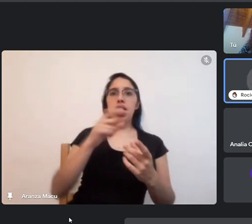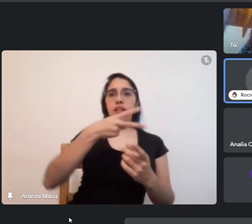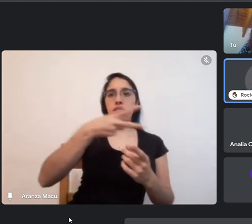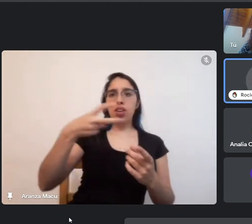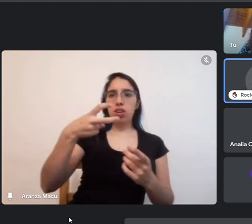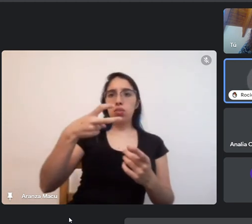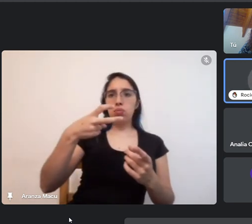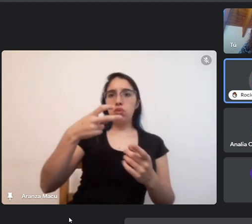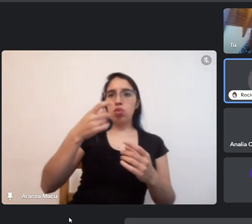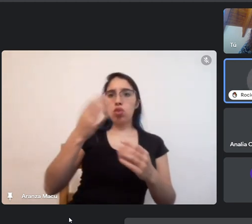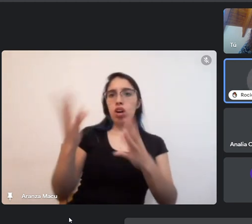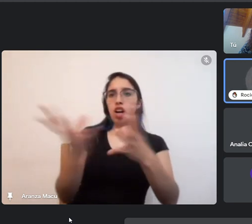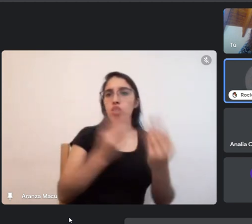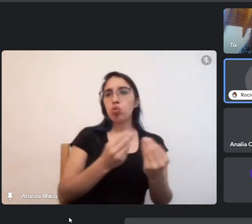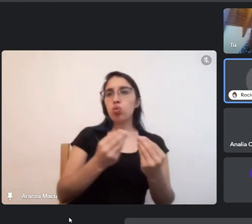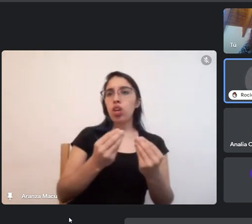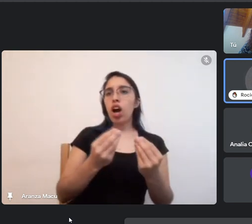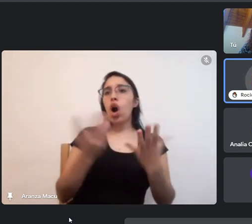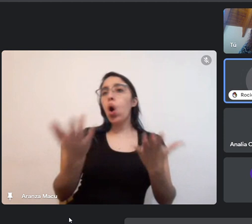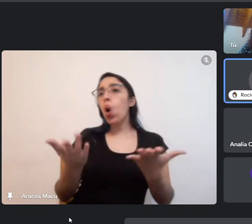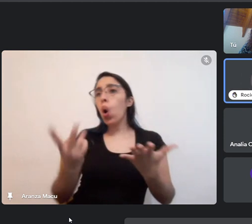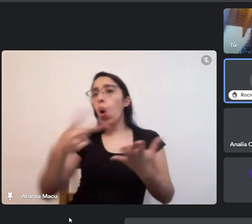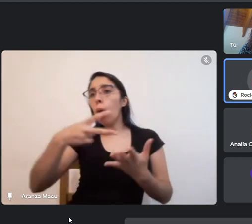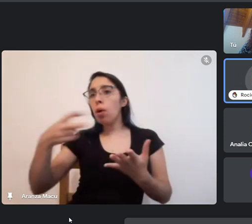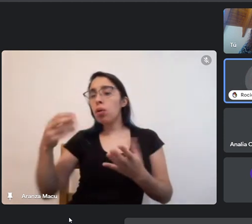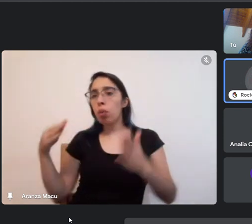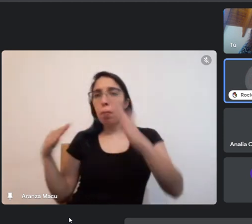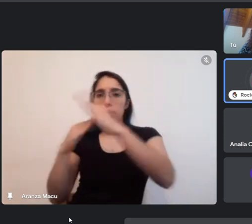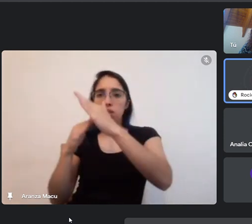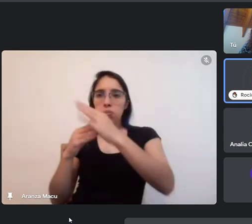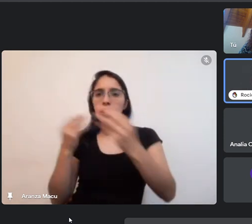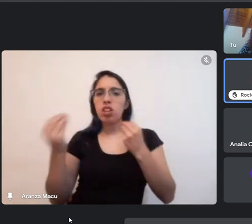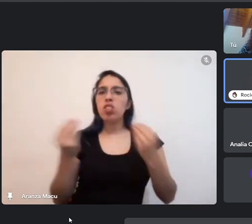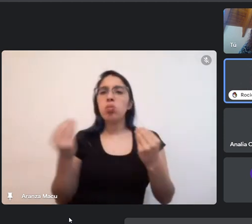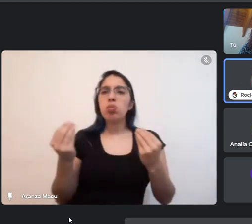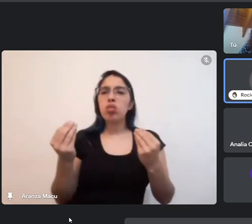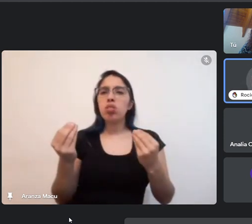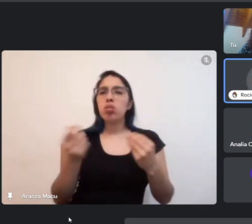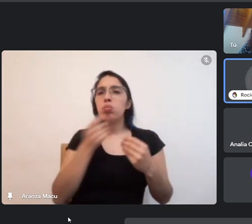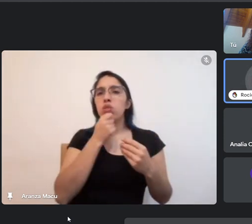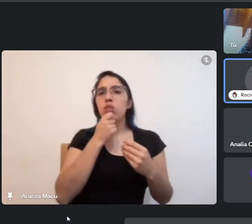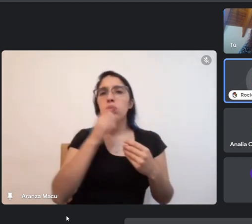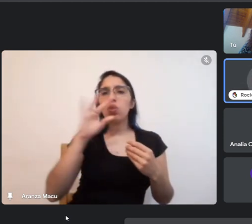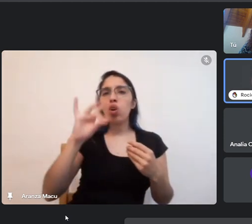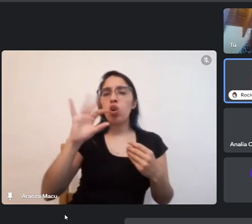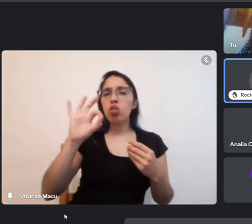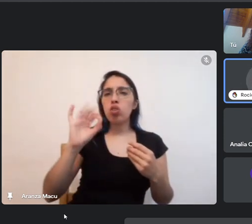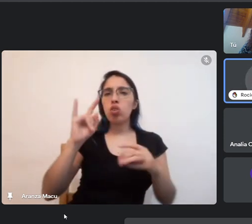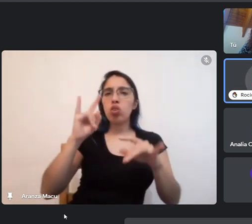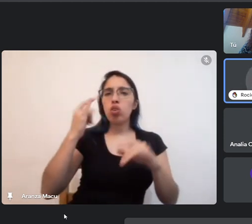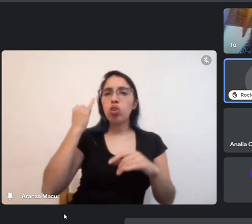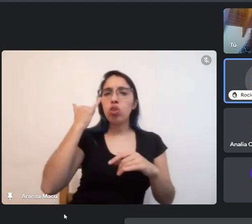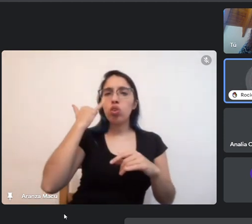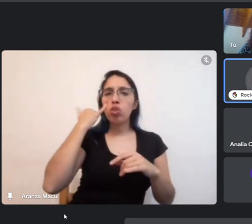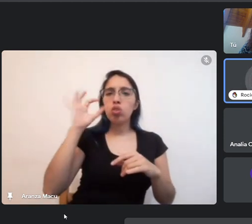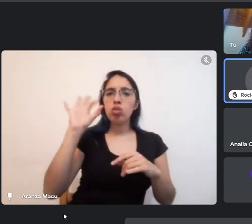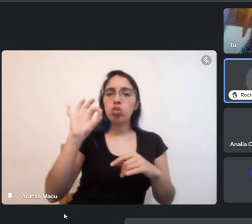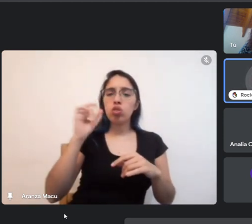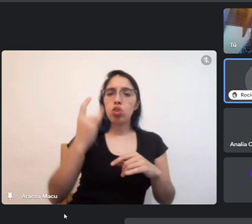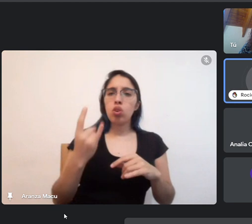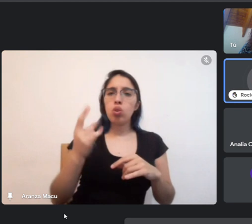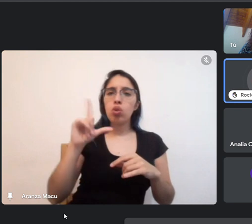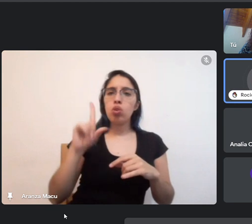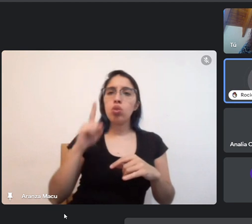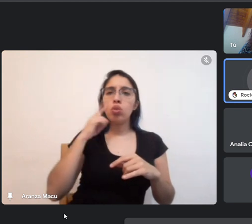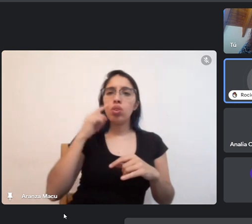ejemplo, si leemos do you like, el do sería el auxiliar y like sería